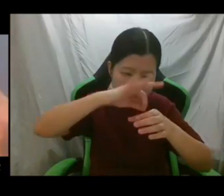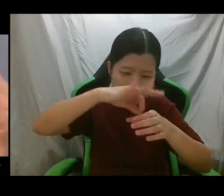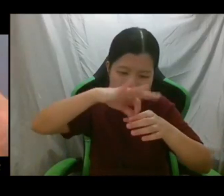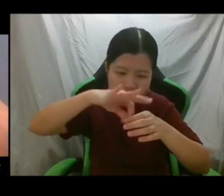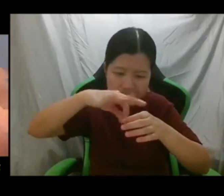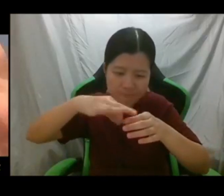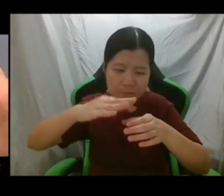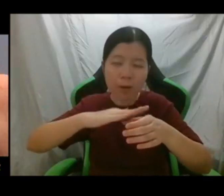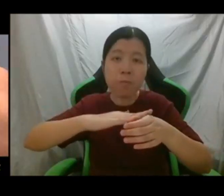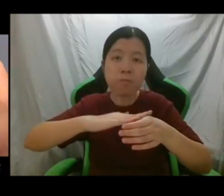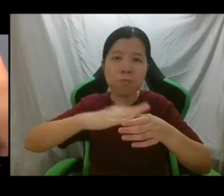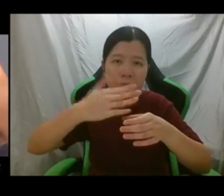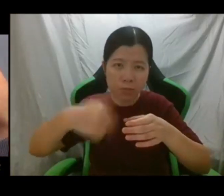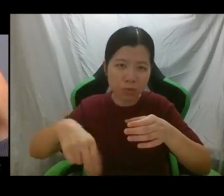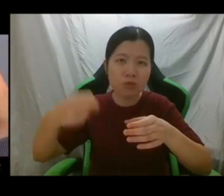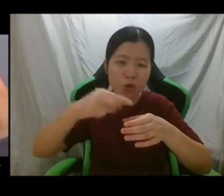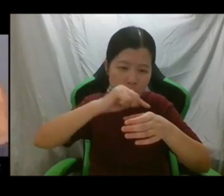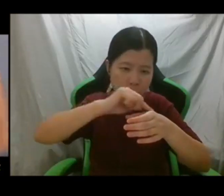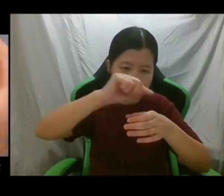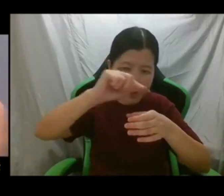再做手環。